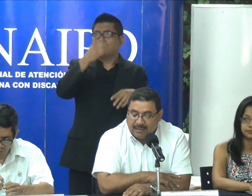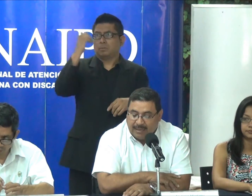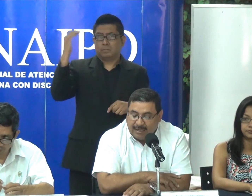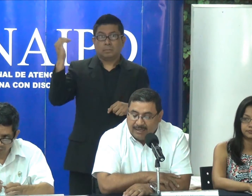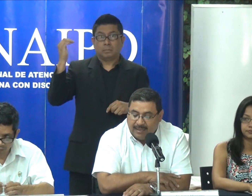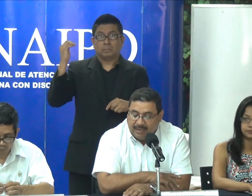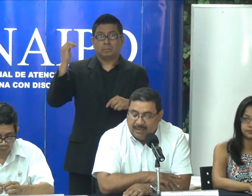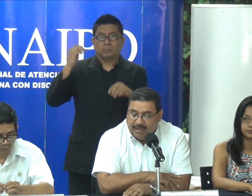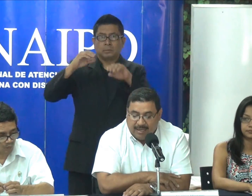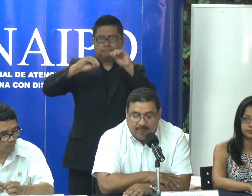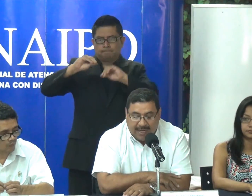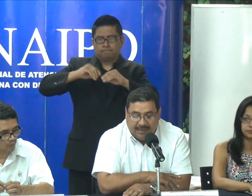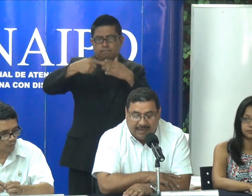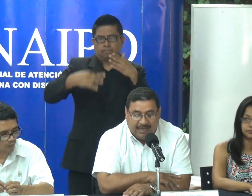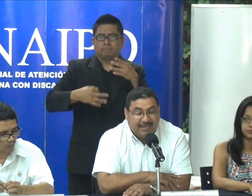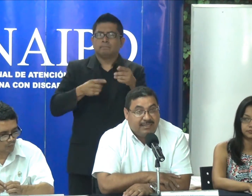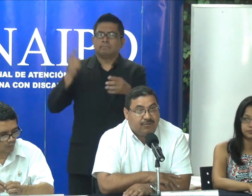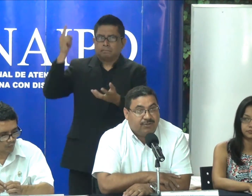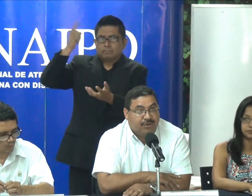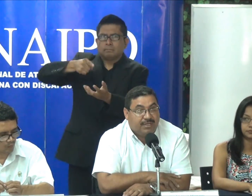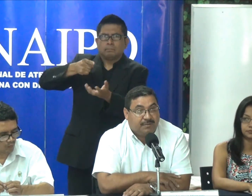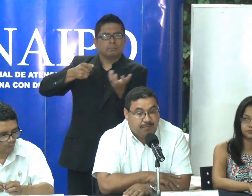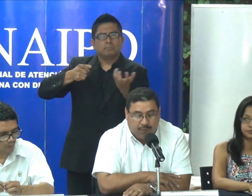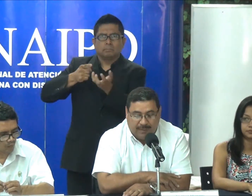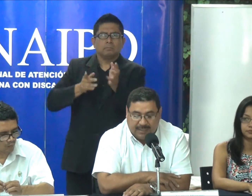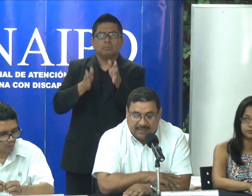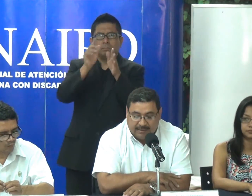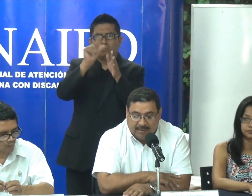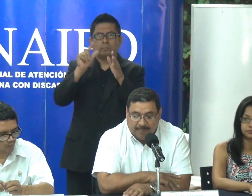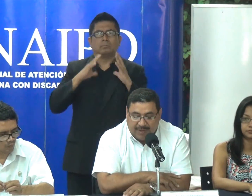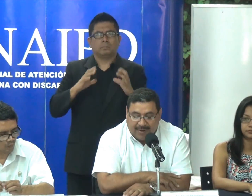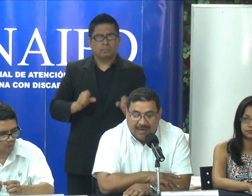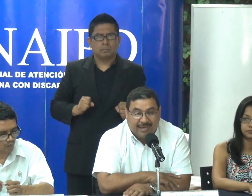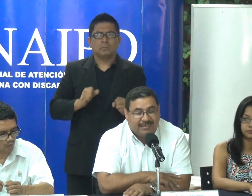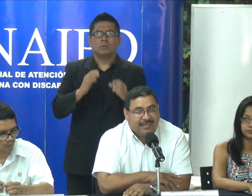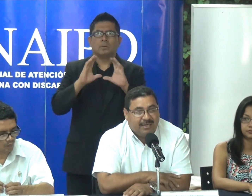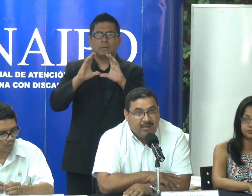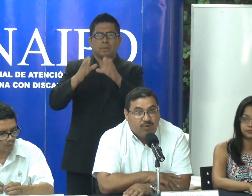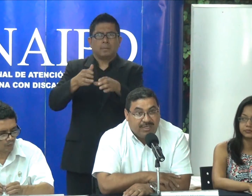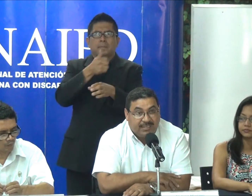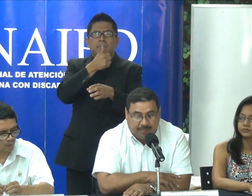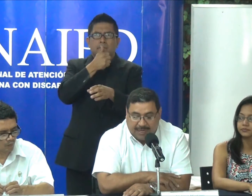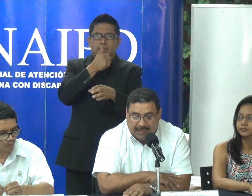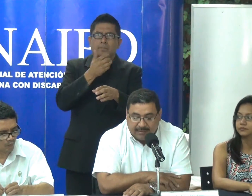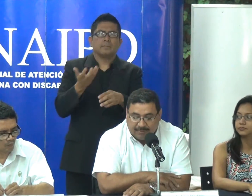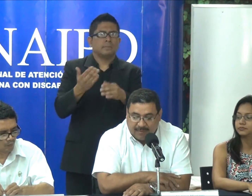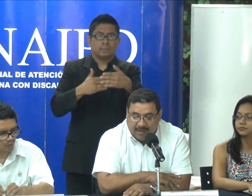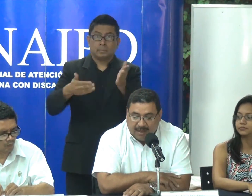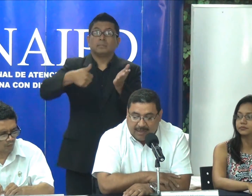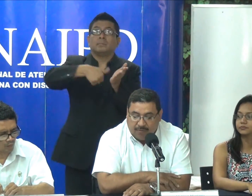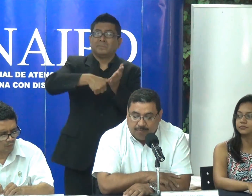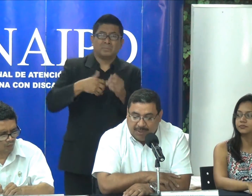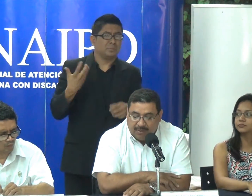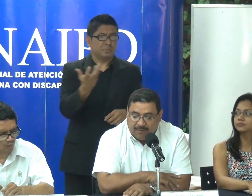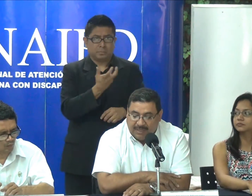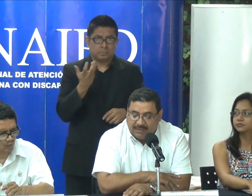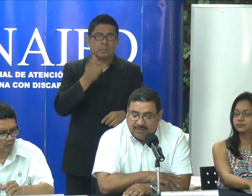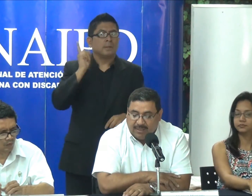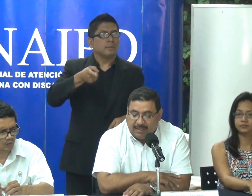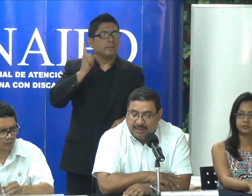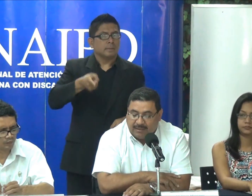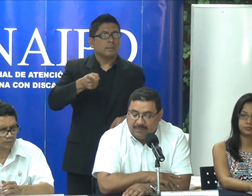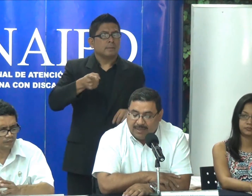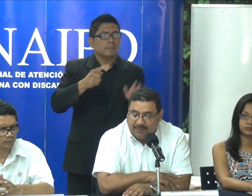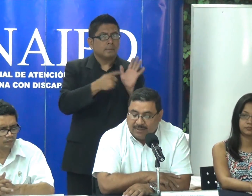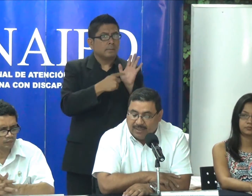internacionales que rigen y mandan a las instituciones públicas, privadas y municipales a cumplir